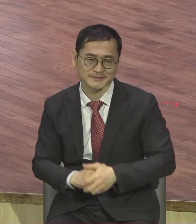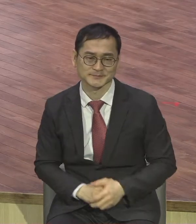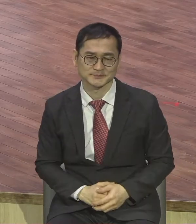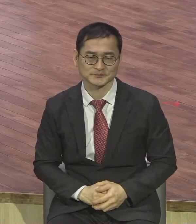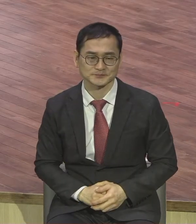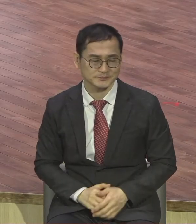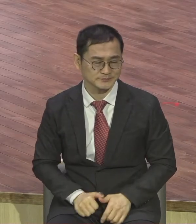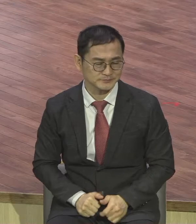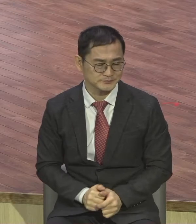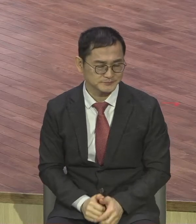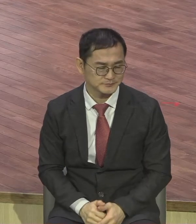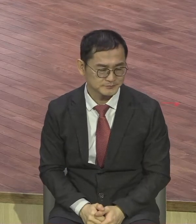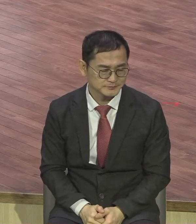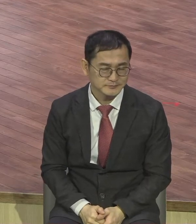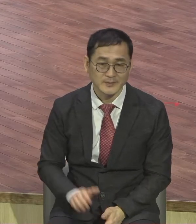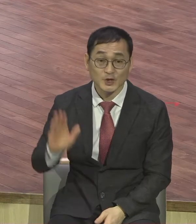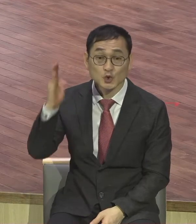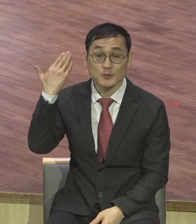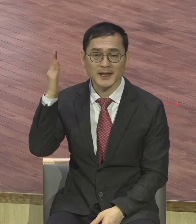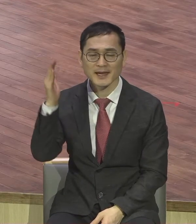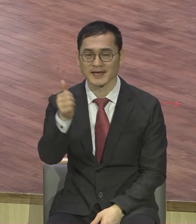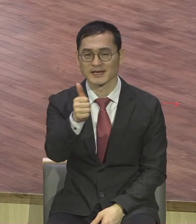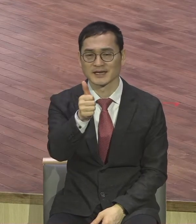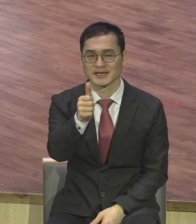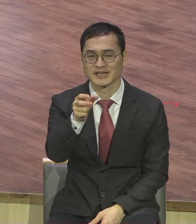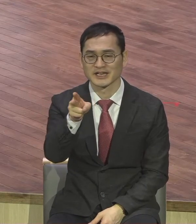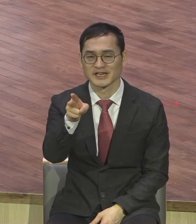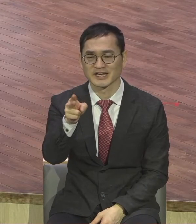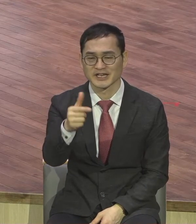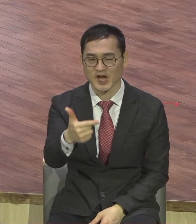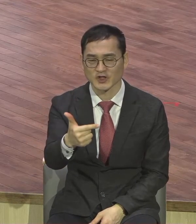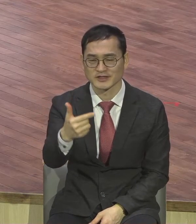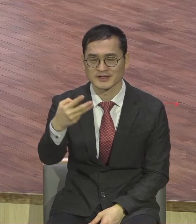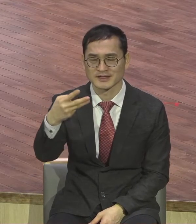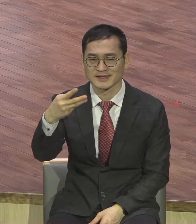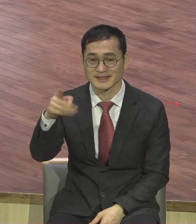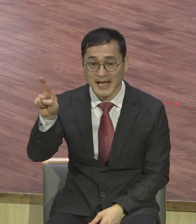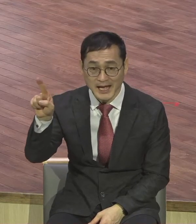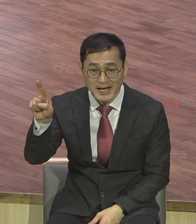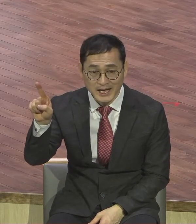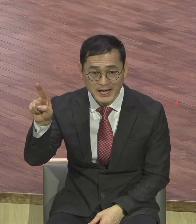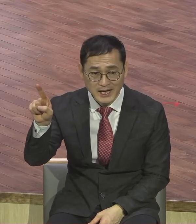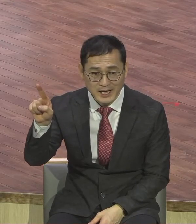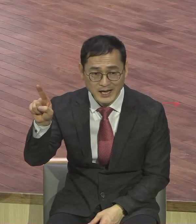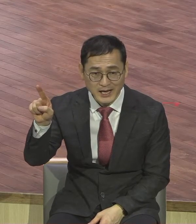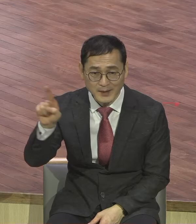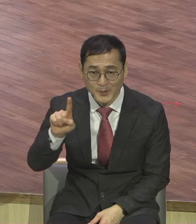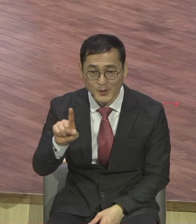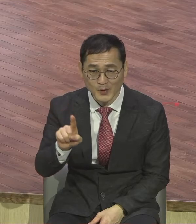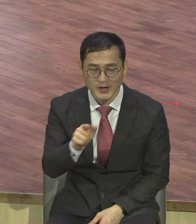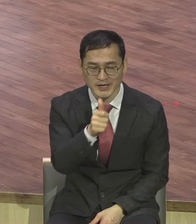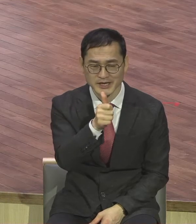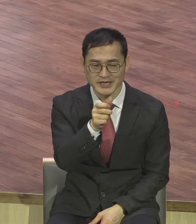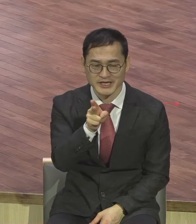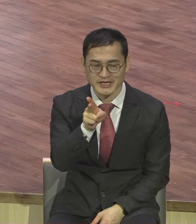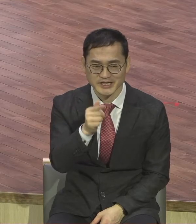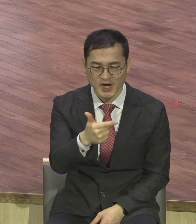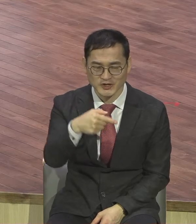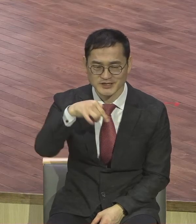현타 현타라는 말을 젊은 사람들이 많이 쓰고 현타가 뭐냐 현실 자각타임 그런 뜻입니다